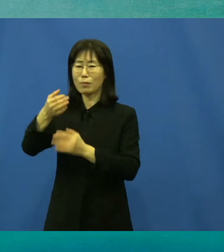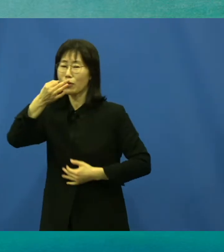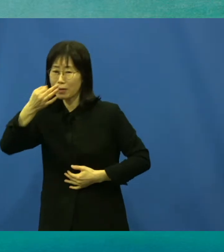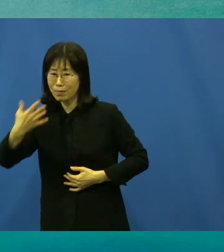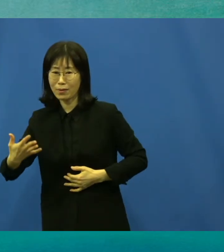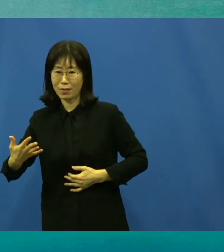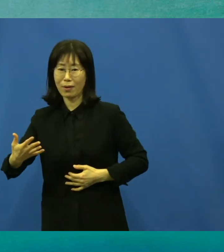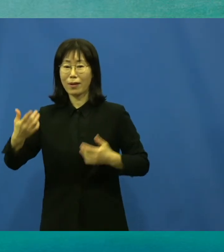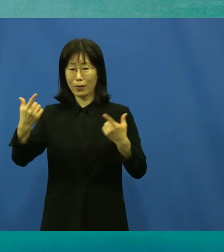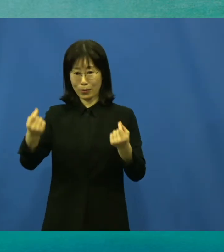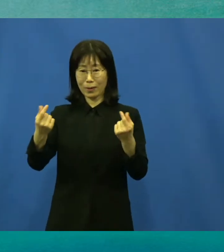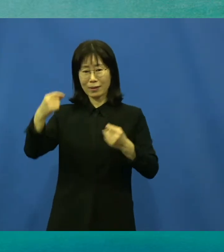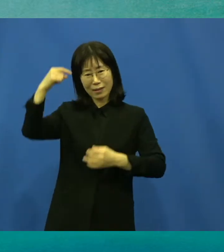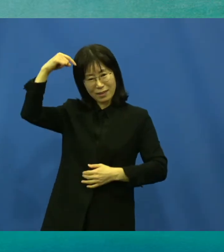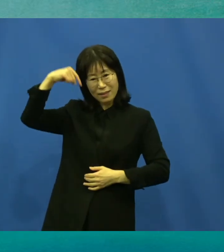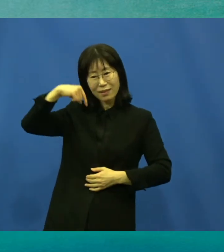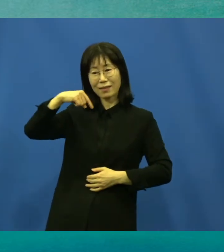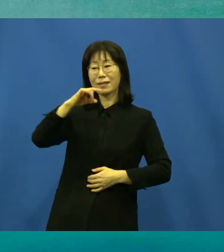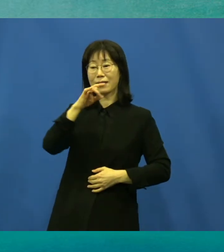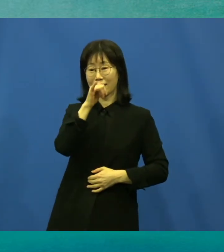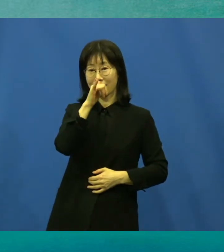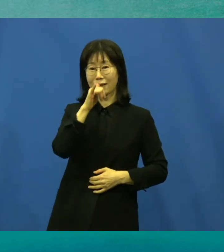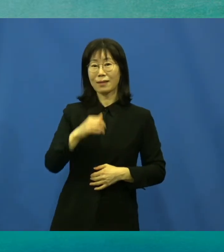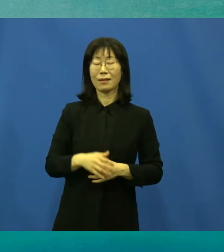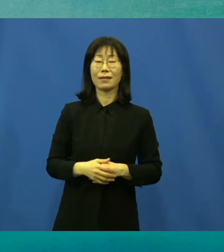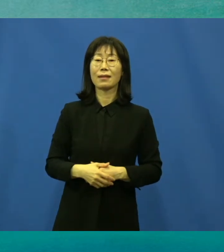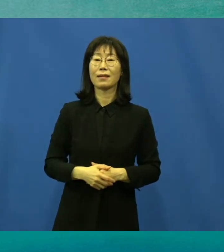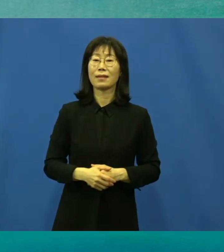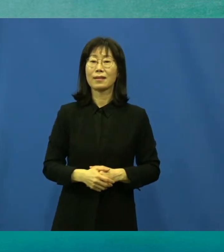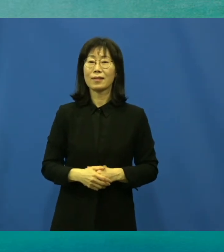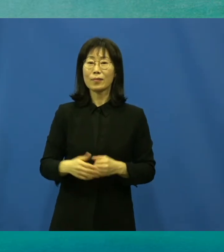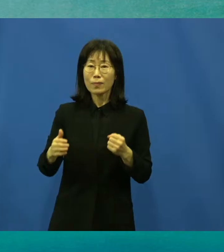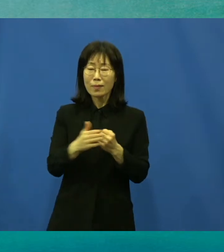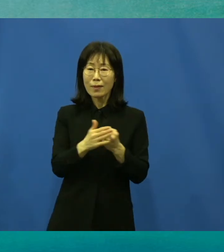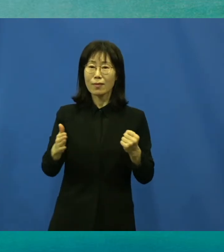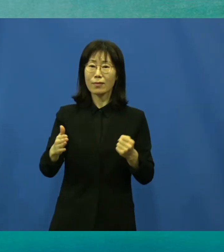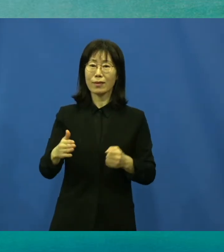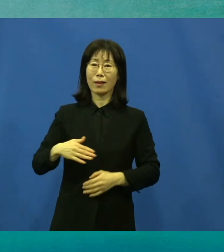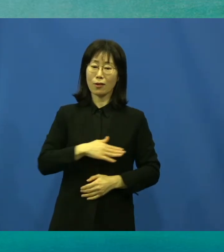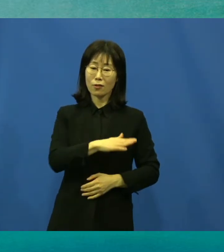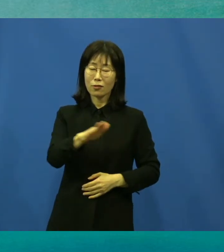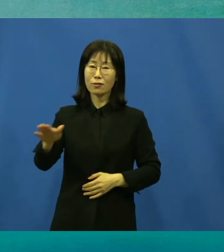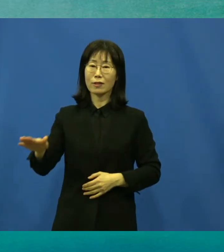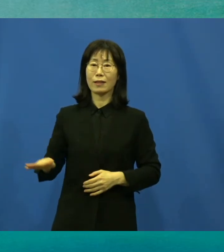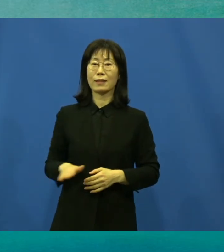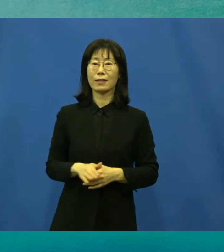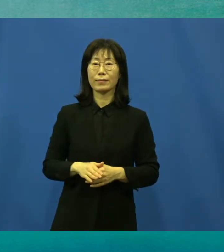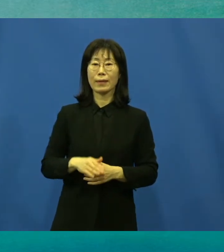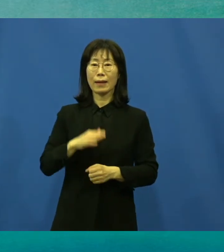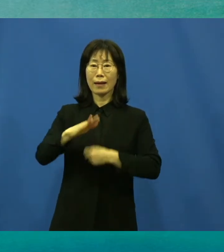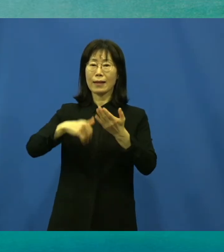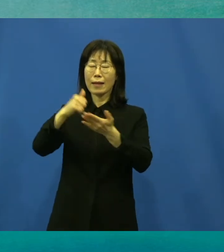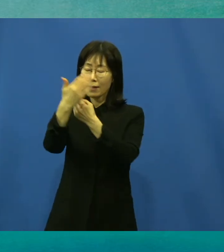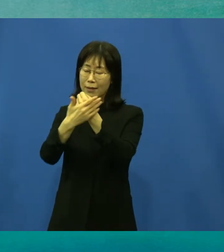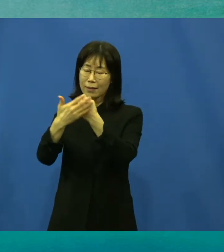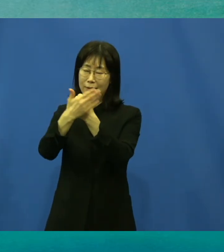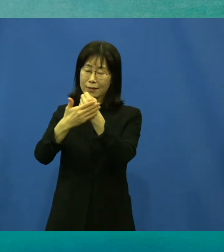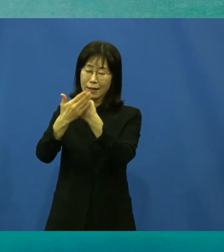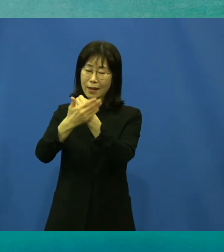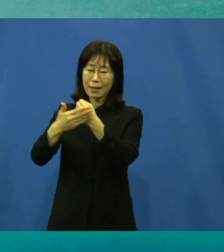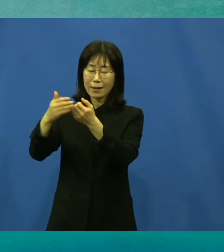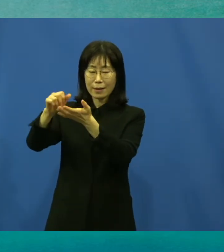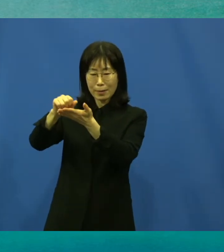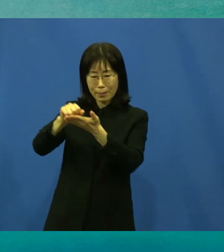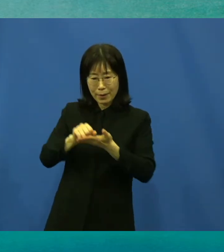그런데 죄는 없으시니라. 그러므로 우리는 긍휼을 받고 때를 따라 돕는 은혜를 얻기 위하여 은혜의 보좌